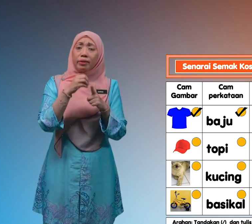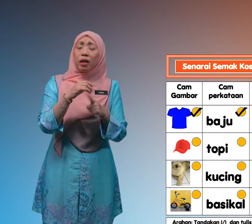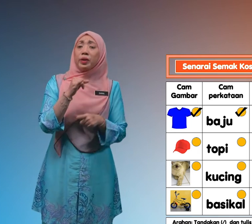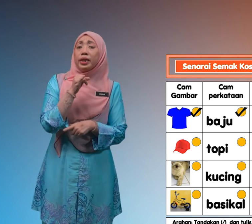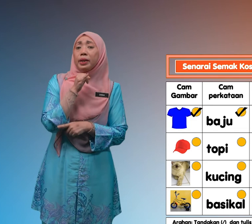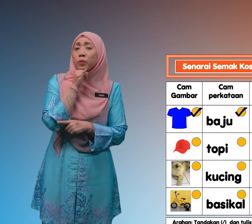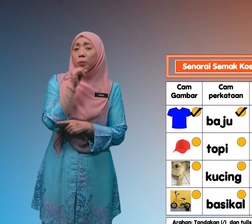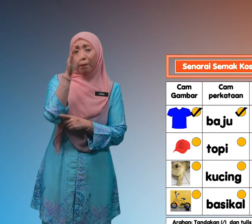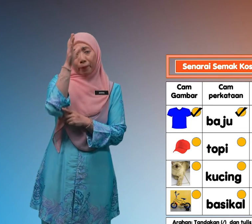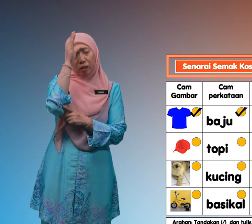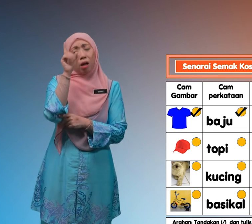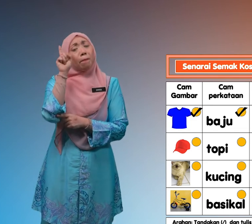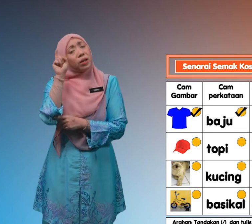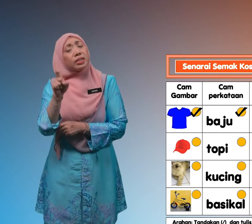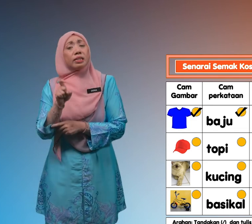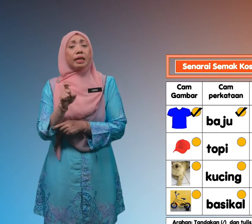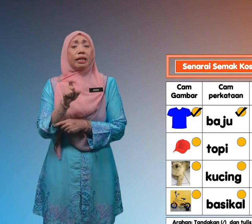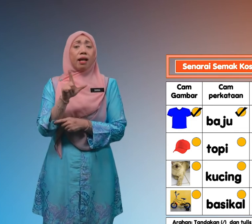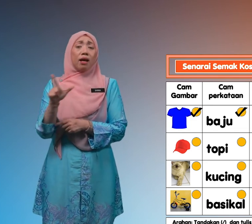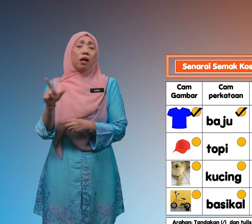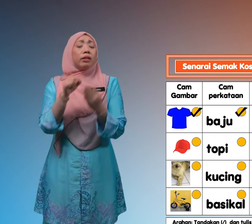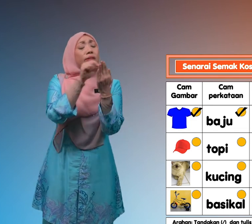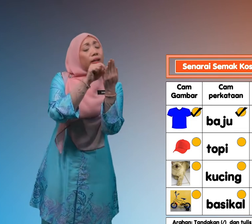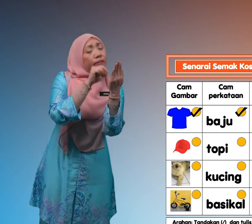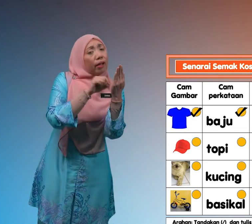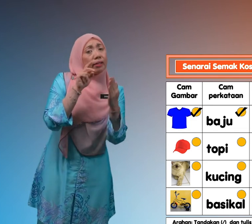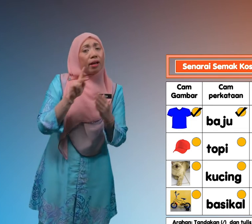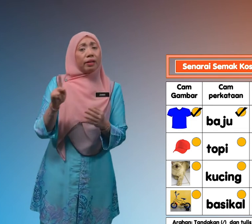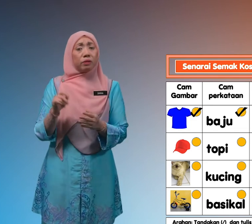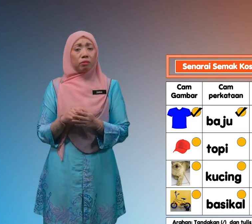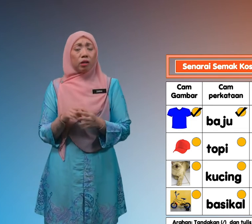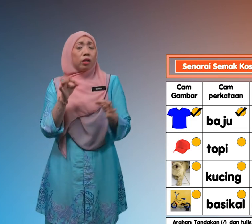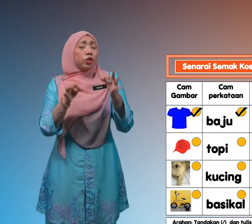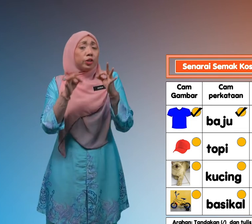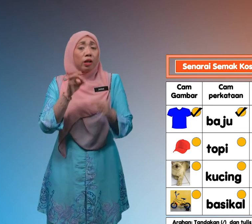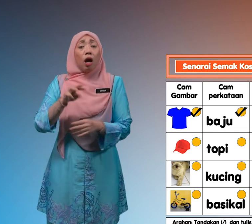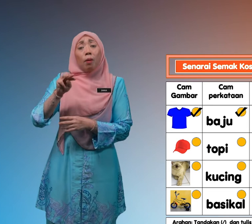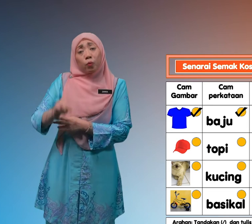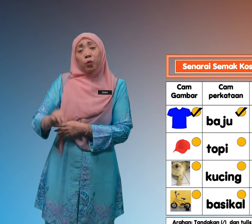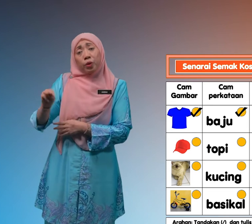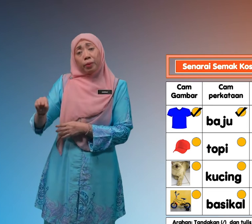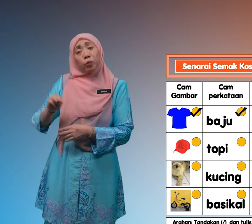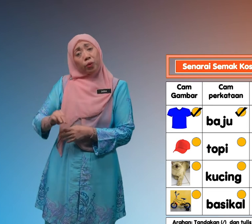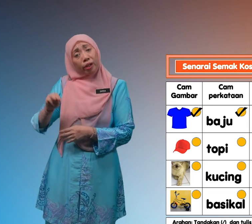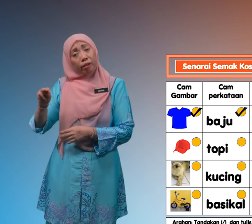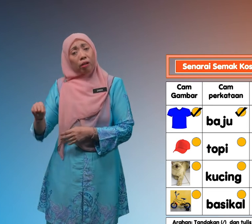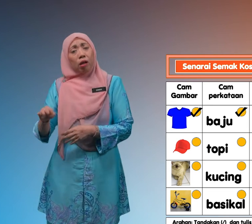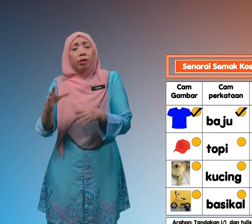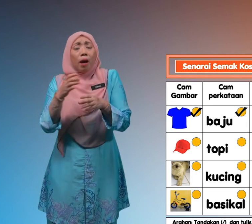atau ibu bapa mestilah tandakan jika murid-murid